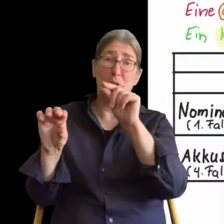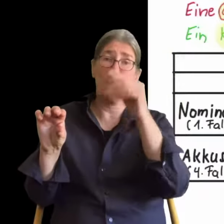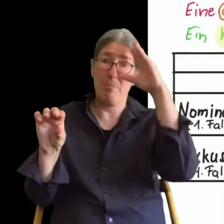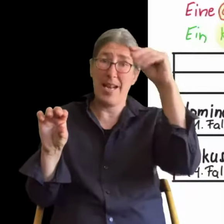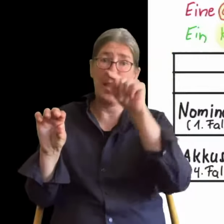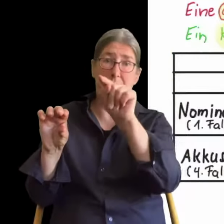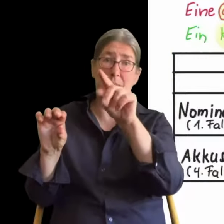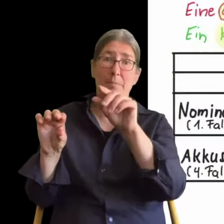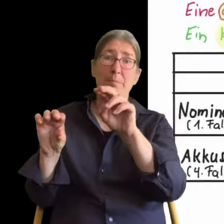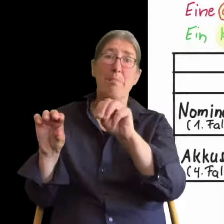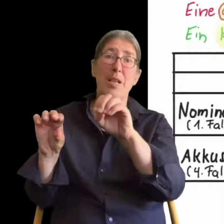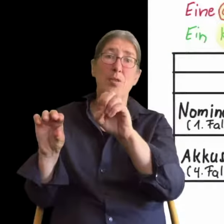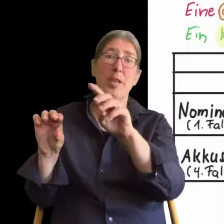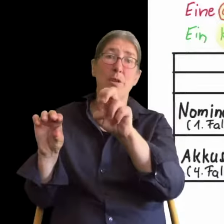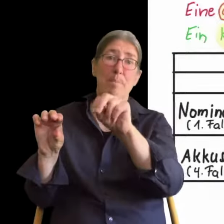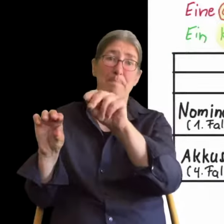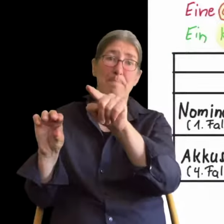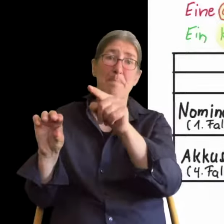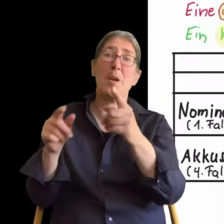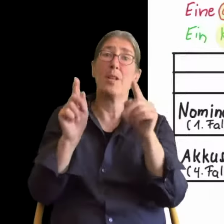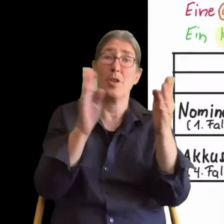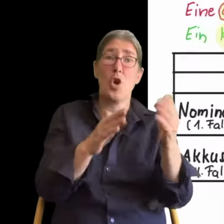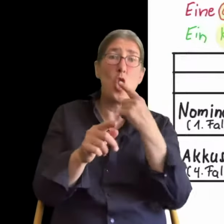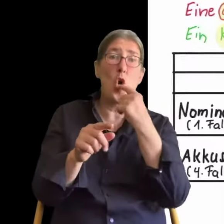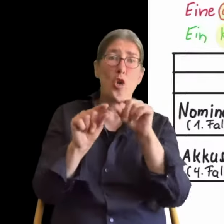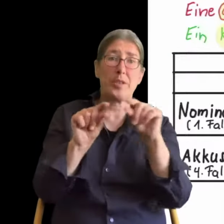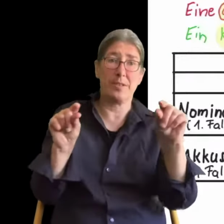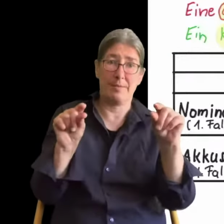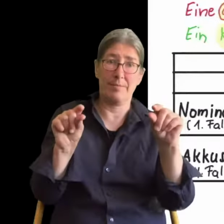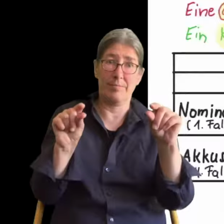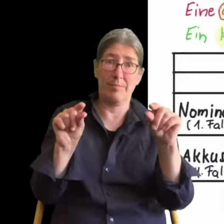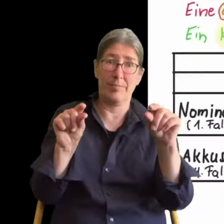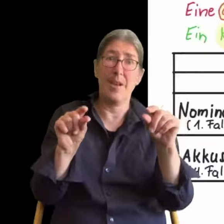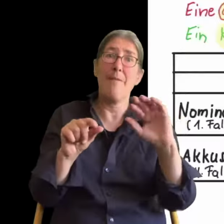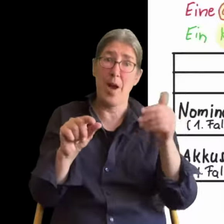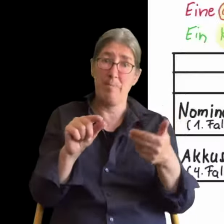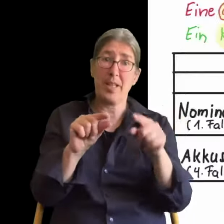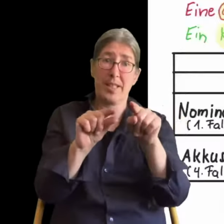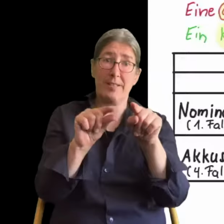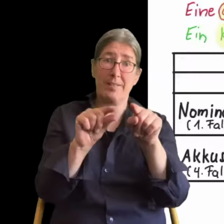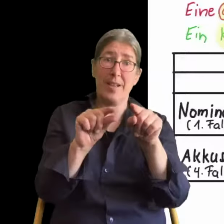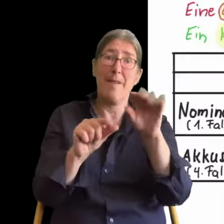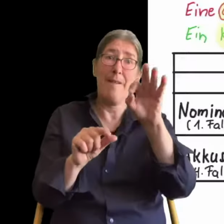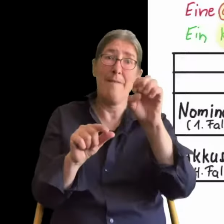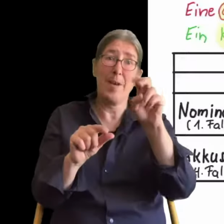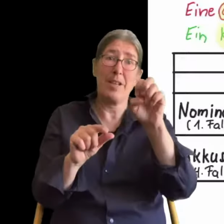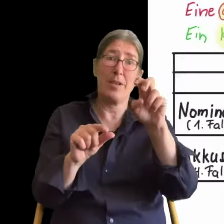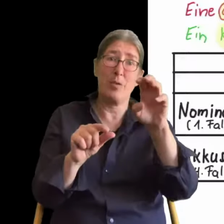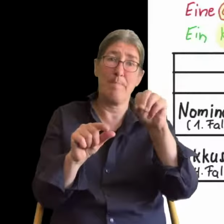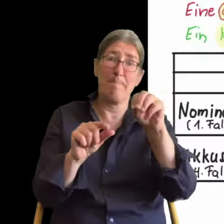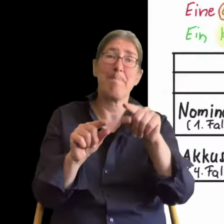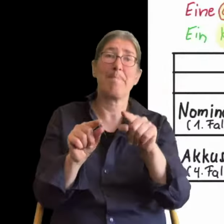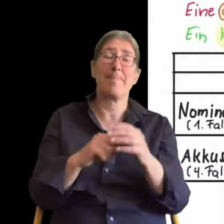dar, also das Männliche. Die roten Wörter sind weiblich, Femininum,